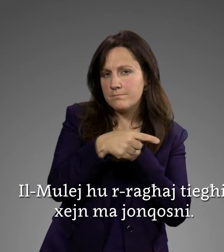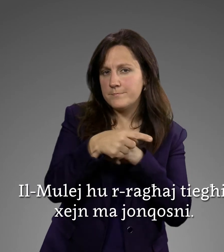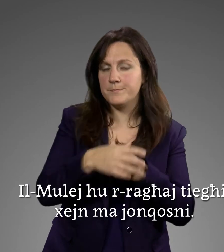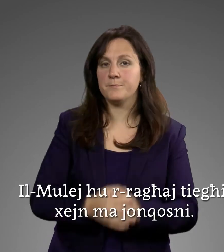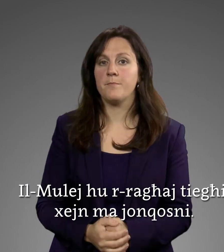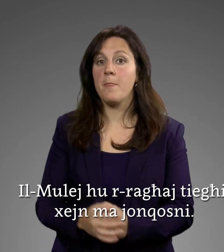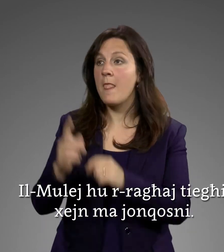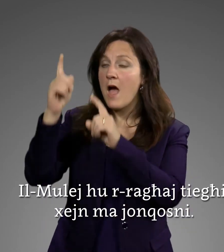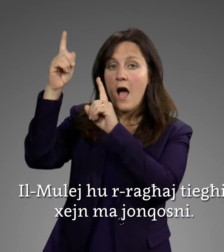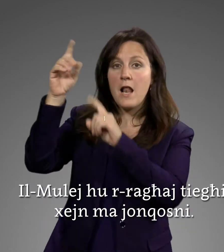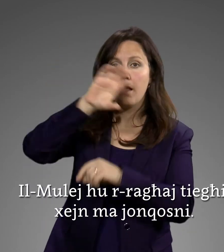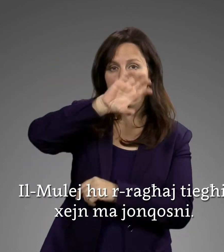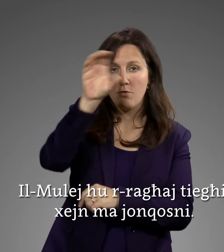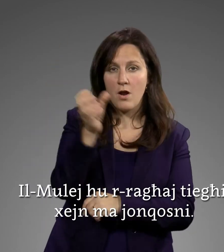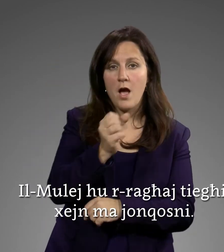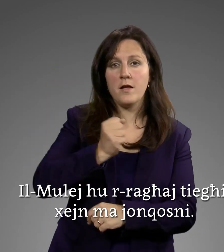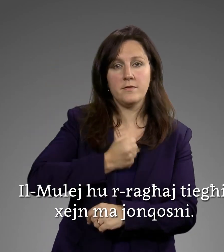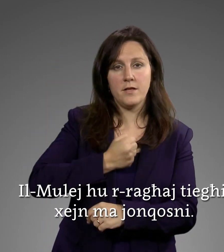Il-mulej u r-raj tiegħi xejn ma jonqosni.